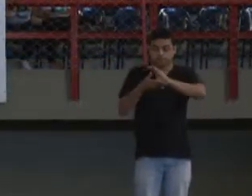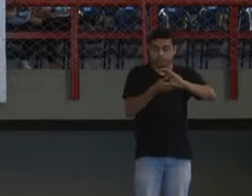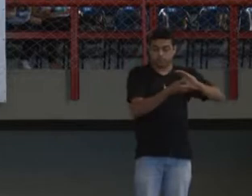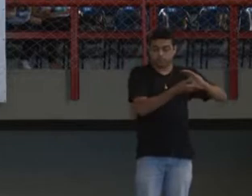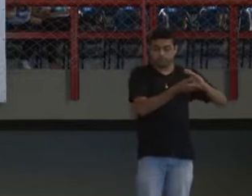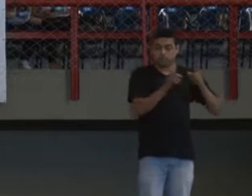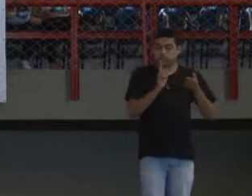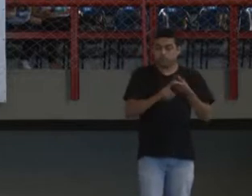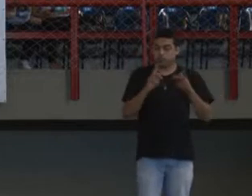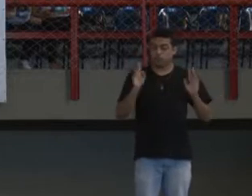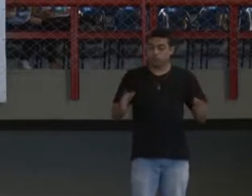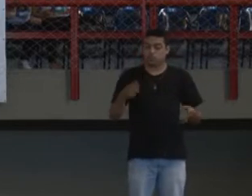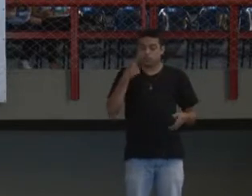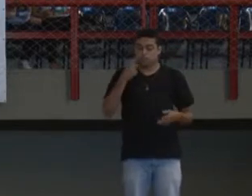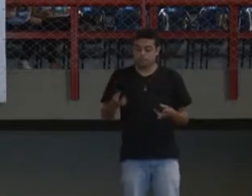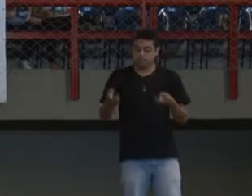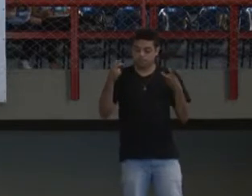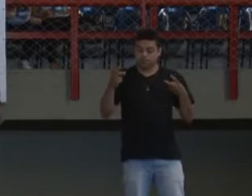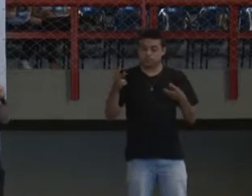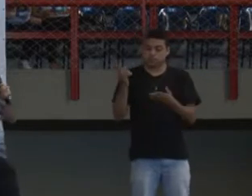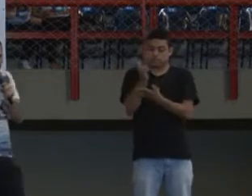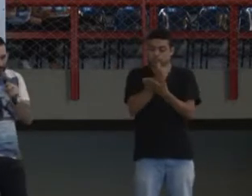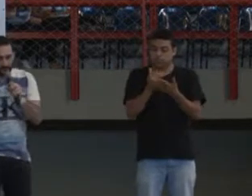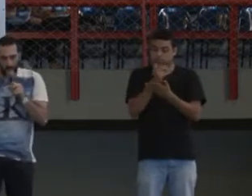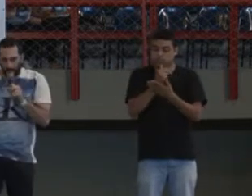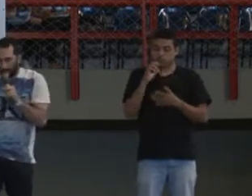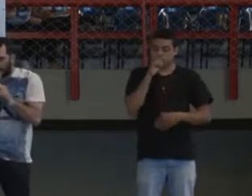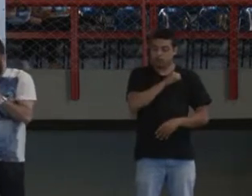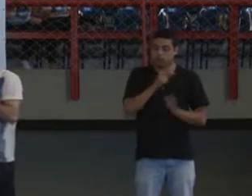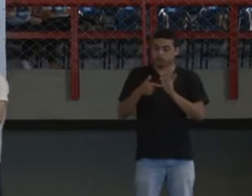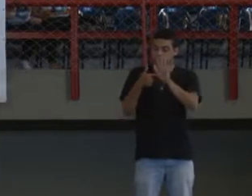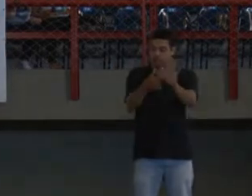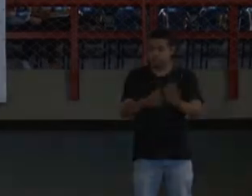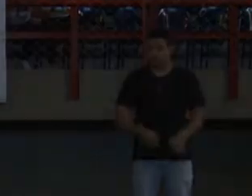tempo não. Observem essa imagenzinha rápida aí.